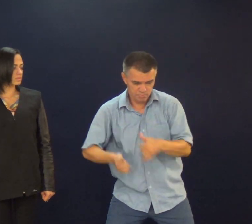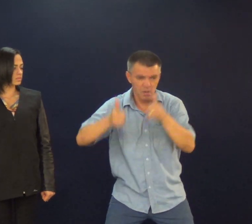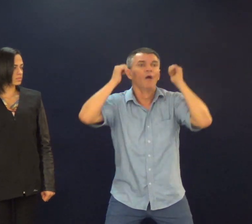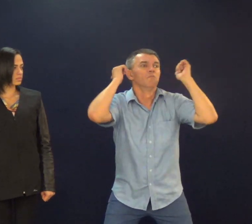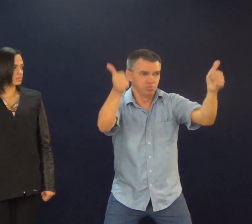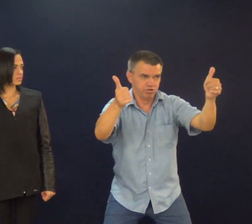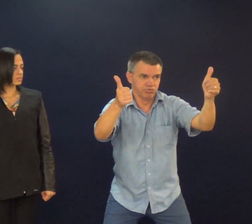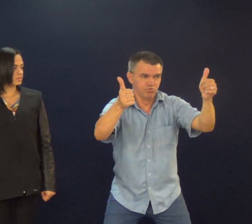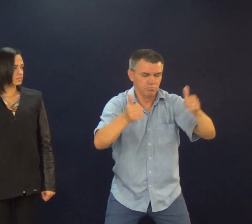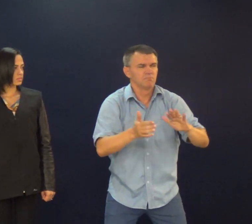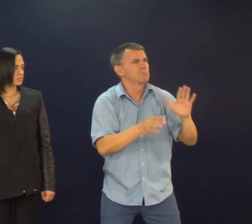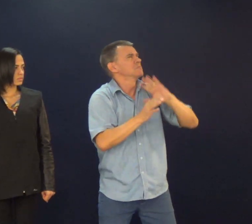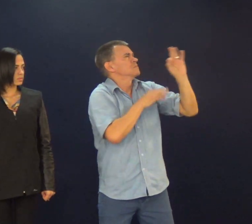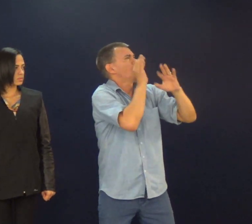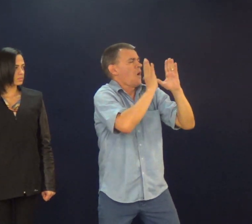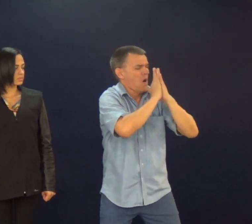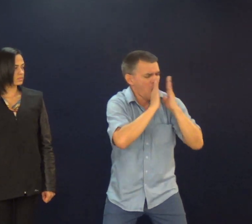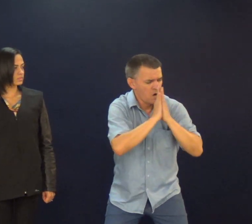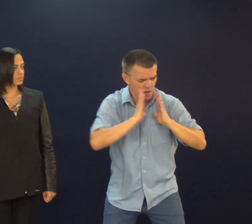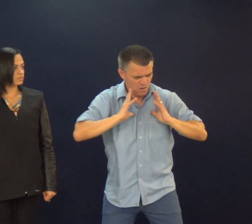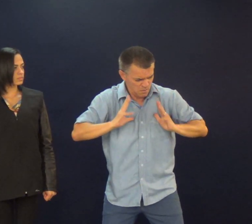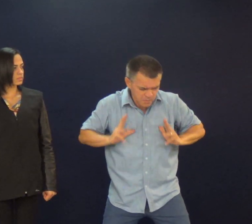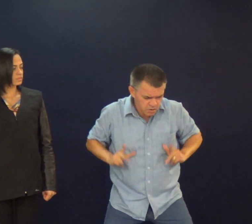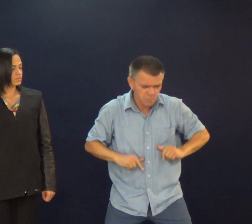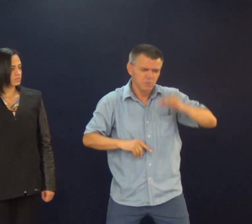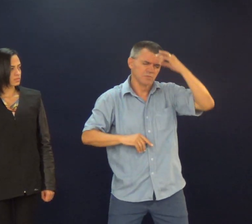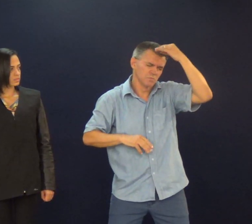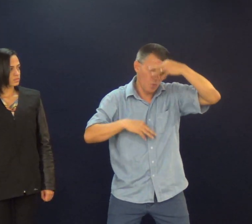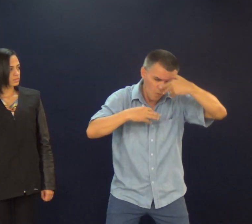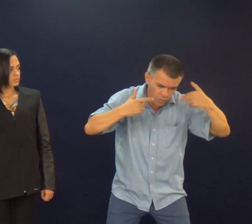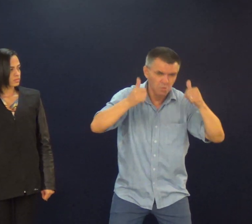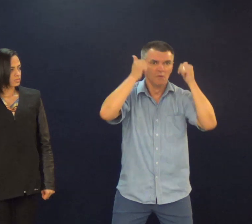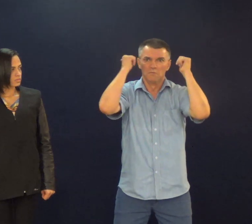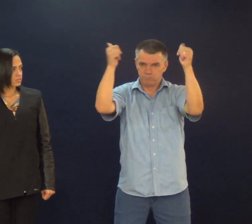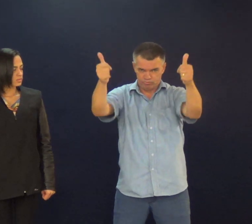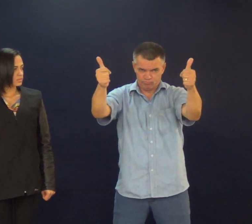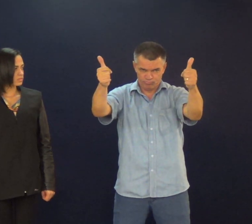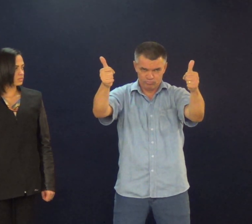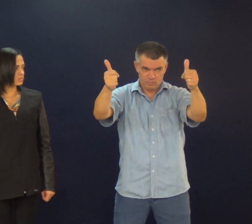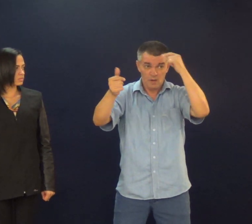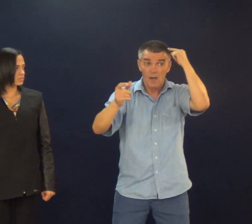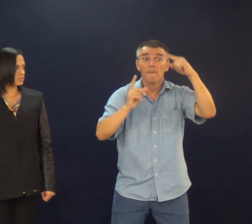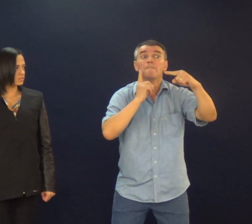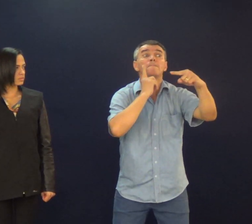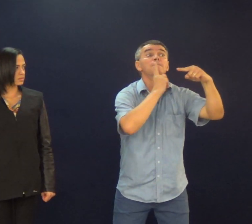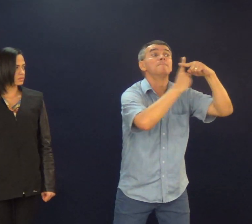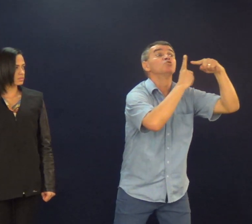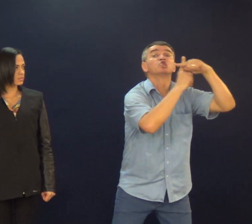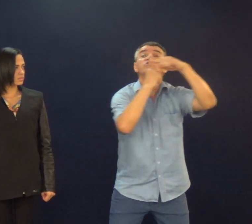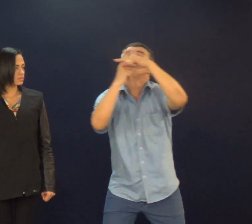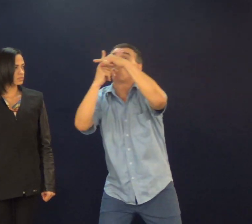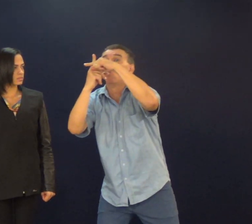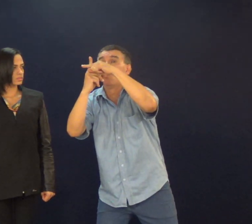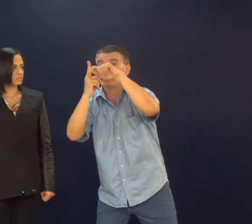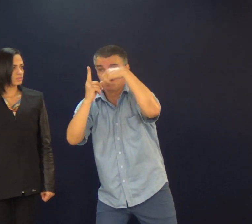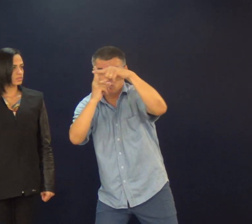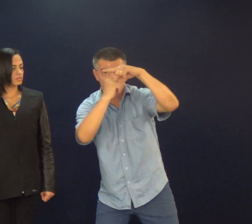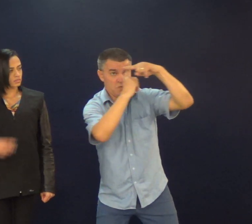Eu sou batizado Eu tenho uma vida boa Eu oro, eu sou uma pessoa pura Tudo ok Só tem coisas